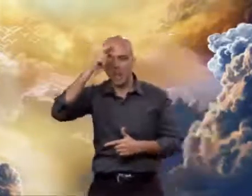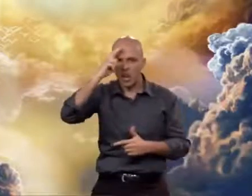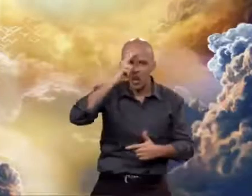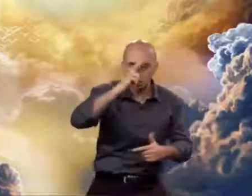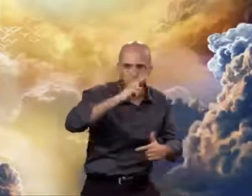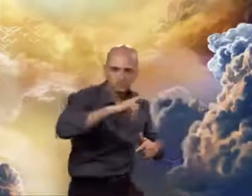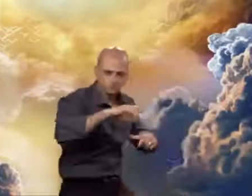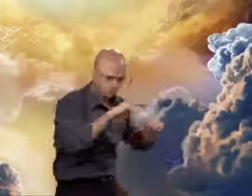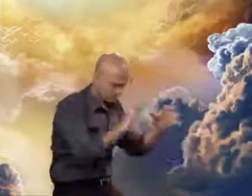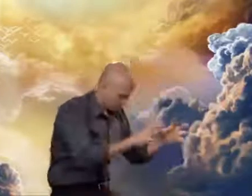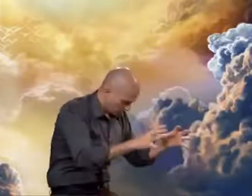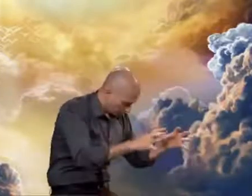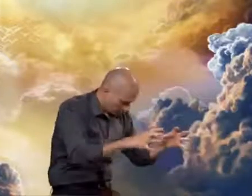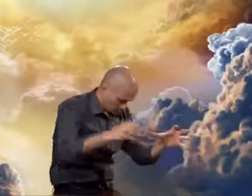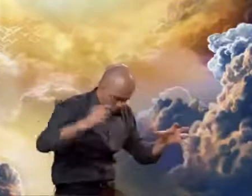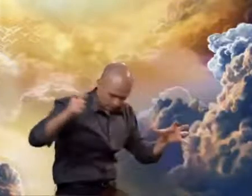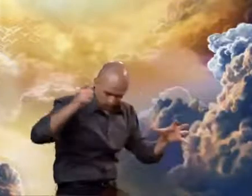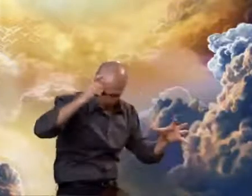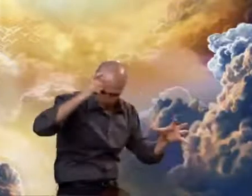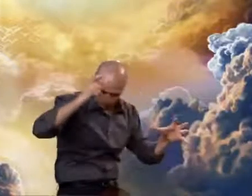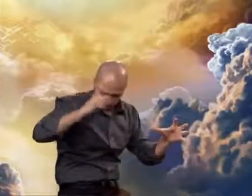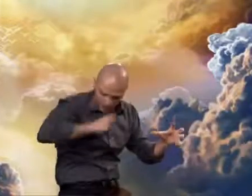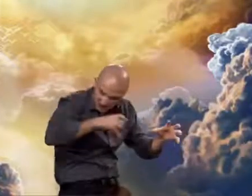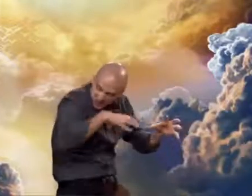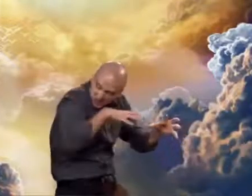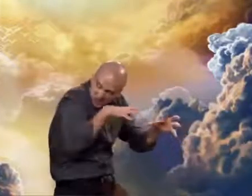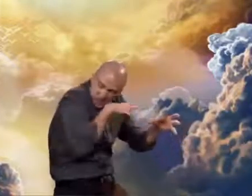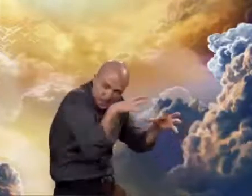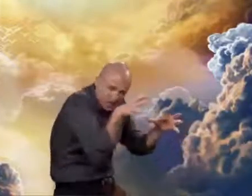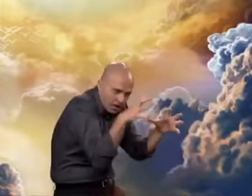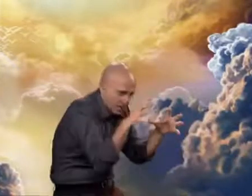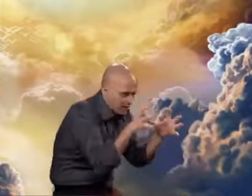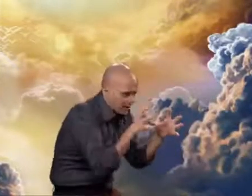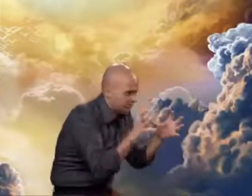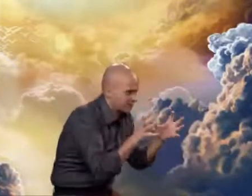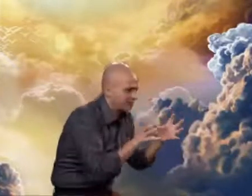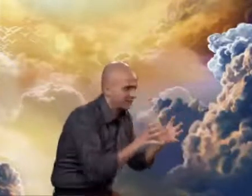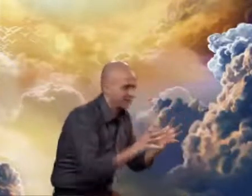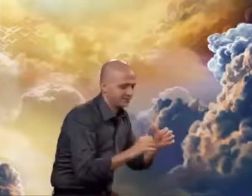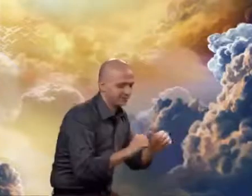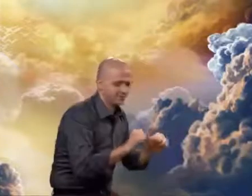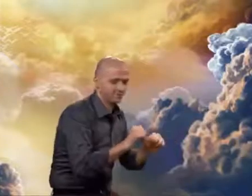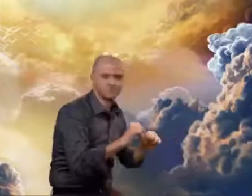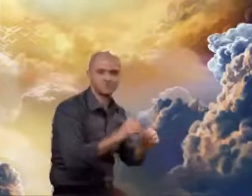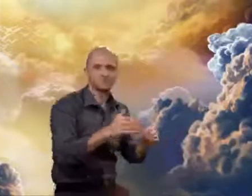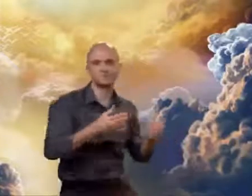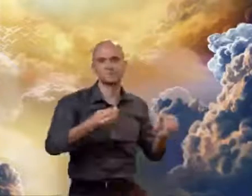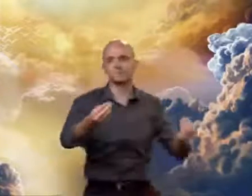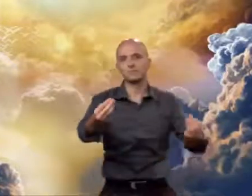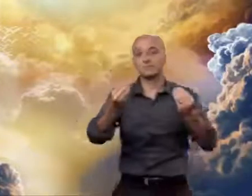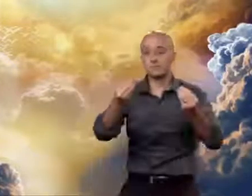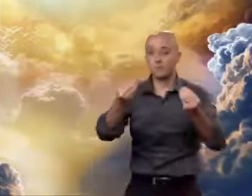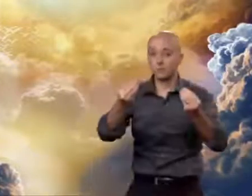perigo devem compreender por si mesmos o ensino da palavra de Deus. Espíritos do mal, que